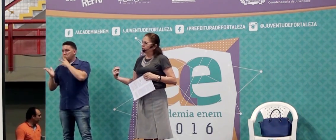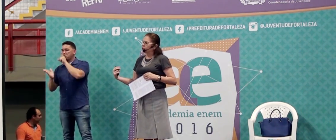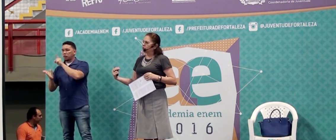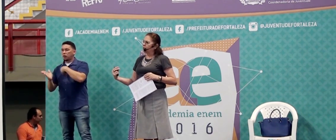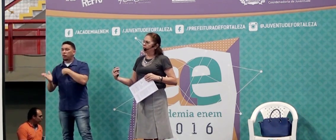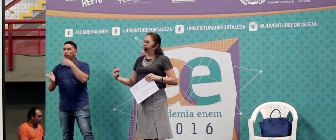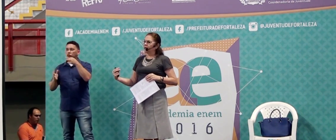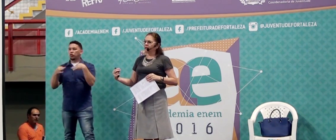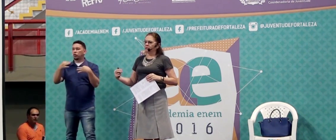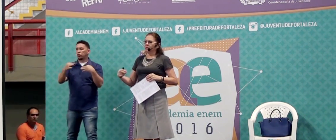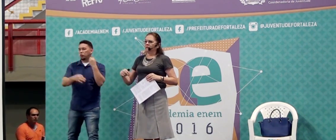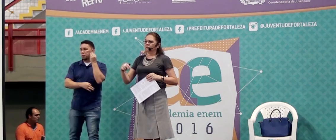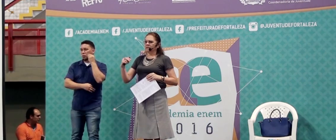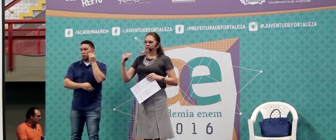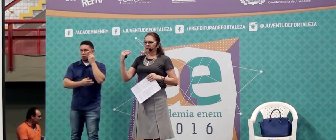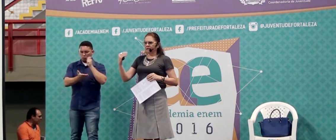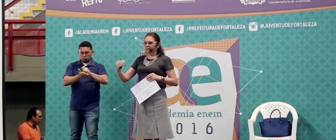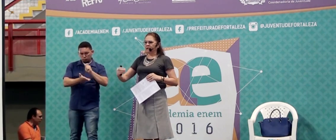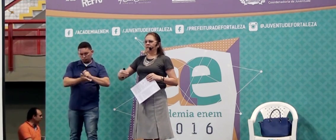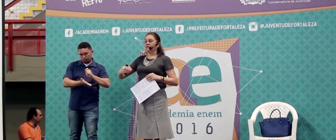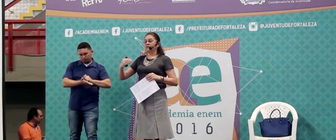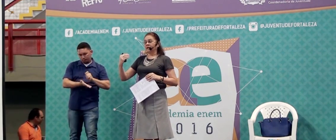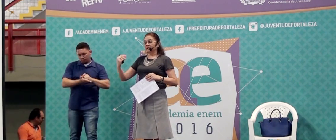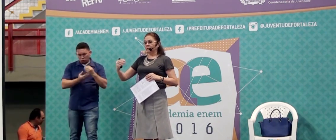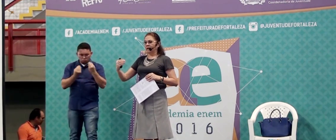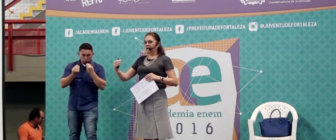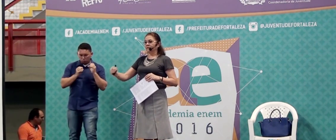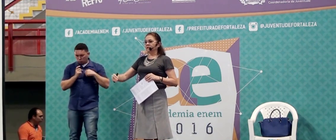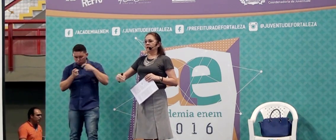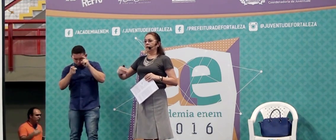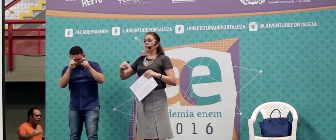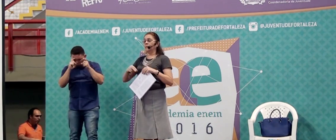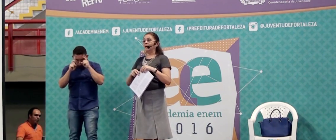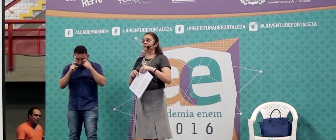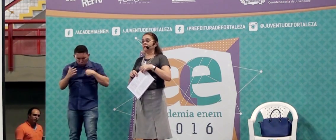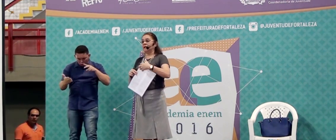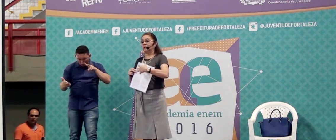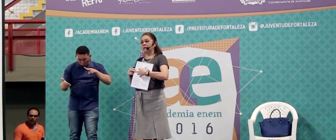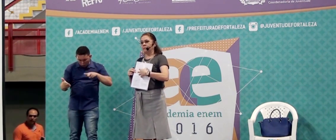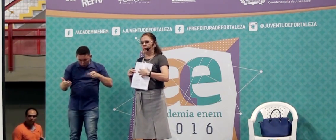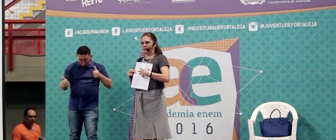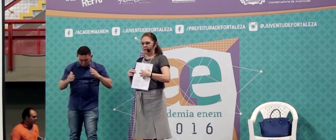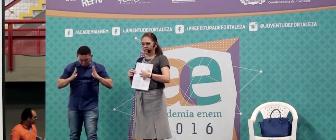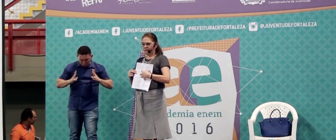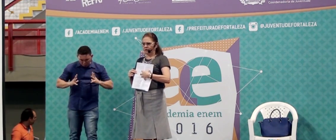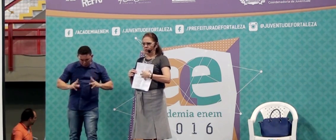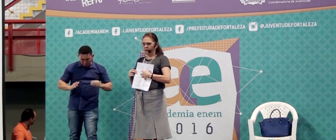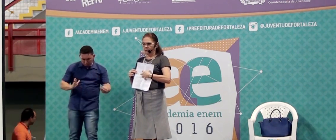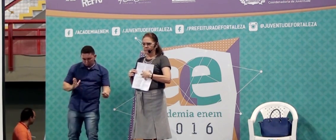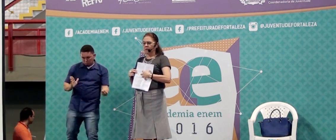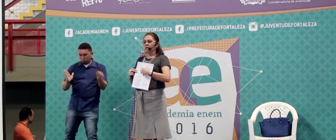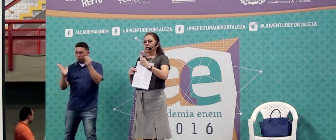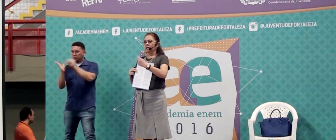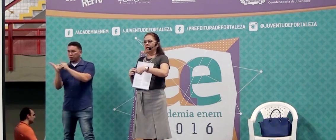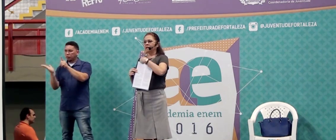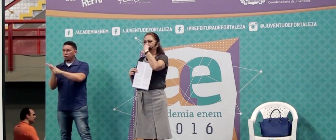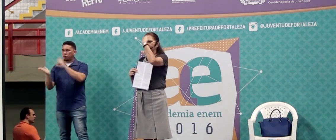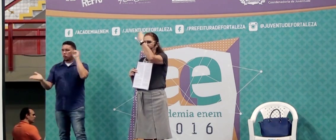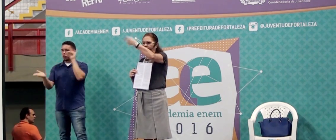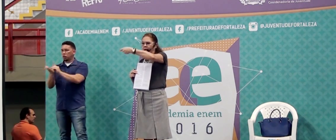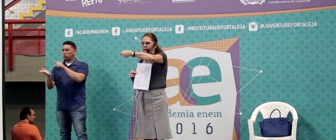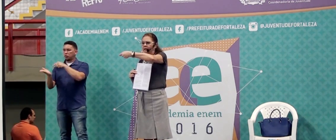que vocês terminarem, vocês façam a revisão, passa limpo para essa folha